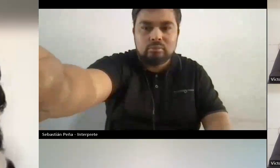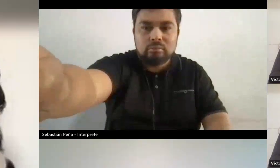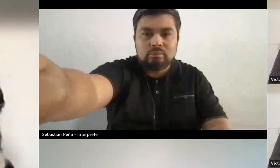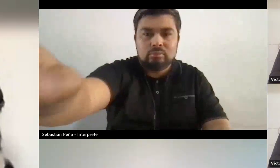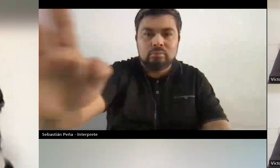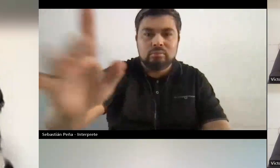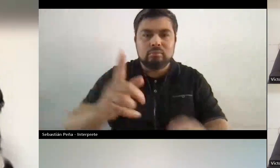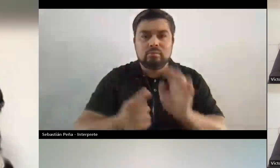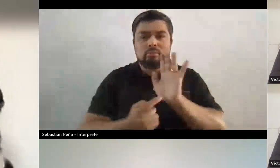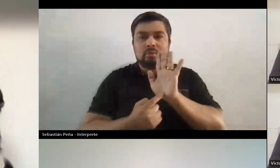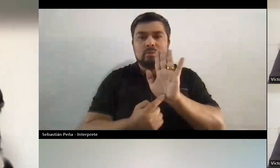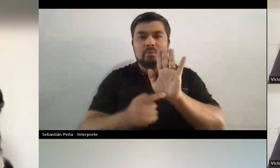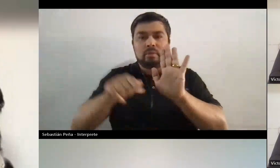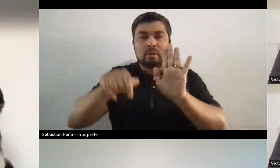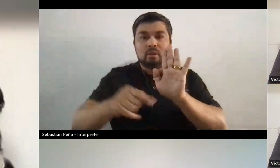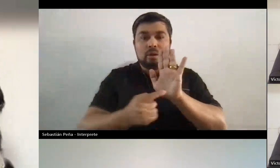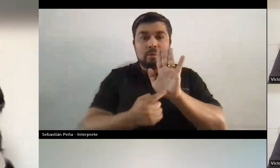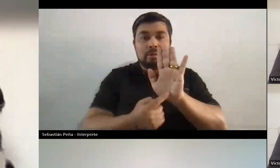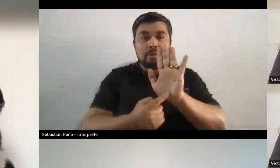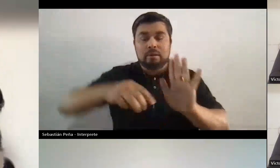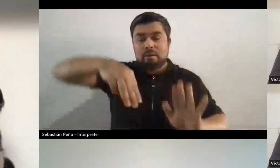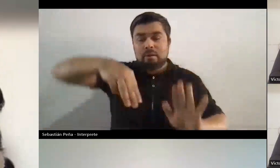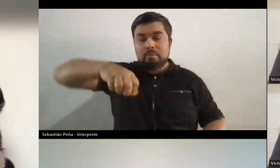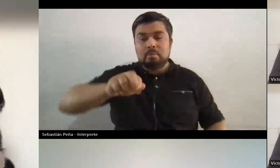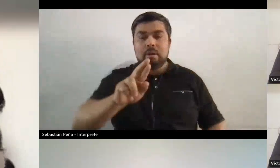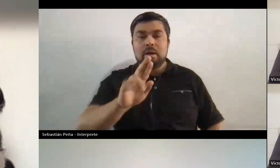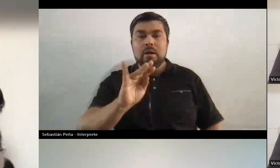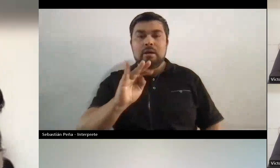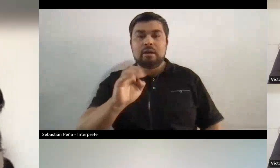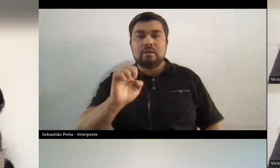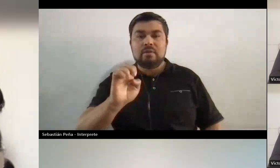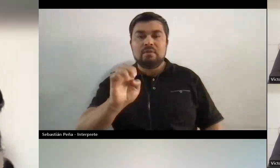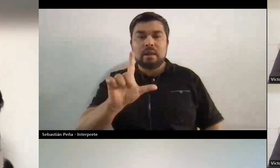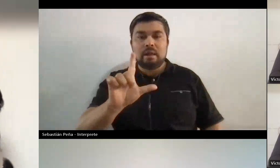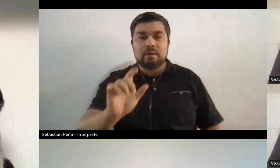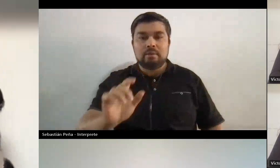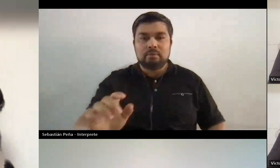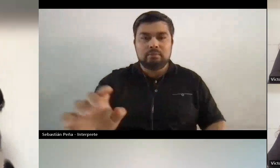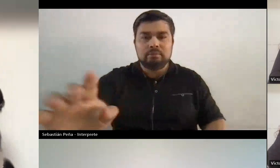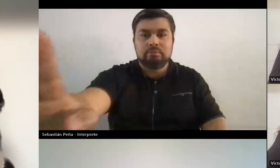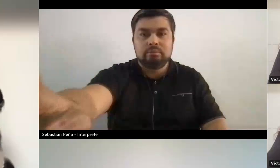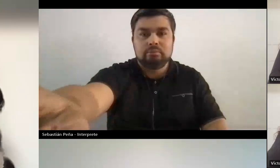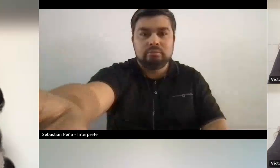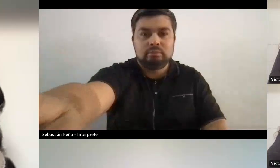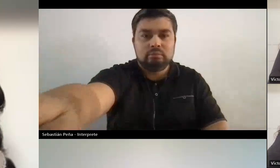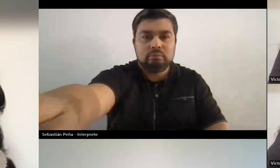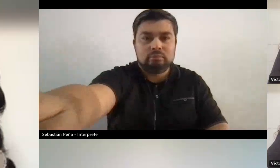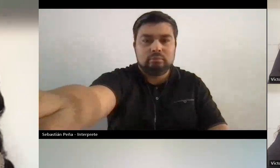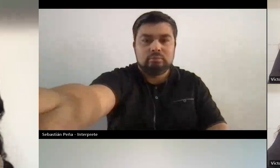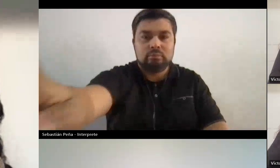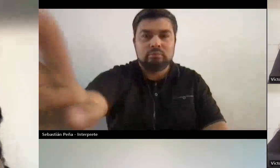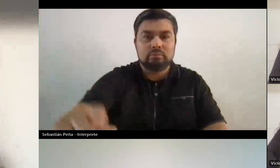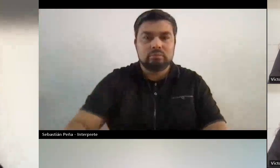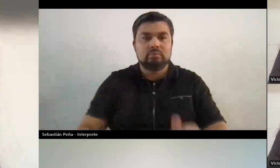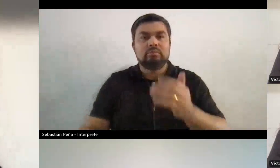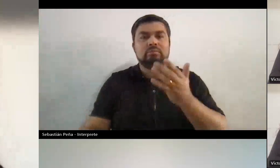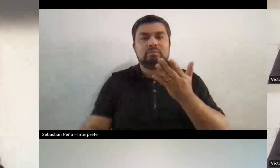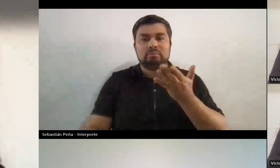Maribel mientras veo su mensaje. Ah, no, sí, ya lo vi, estoy en eso. Bueno, nos acompaña después de